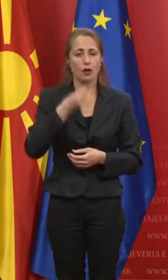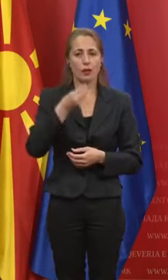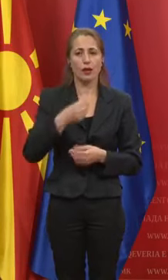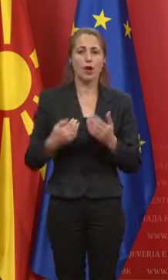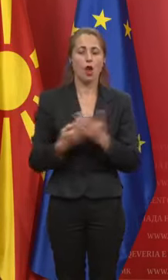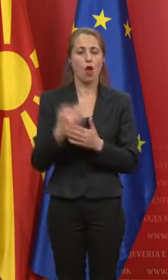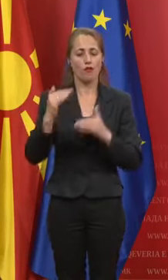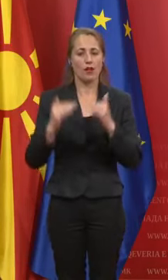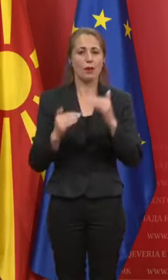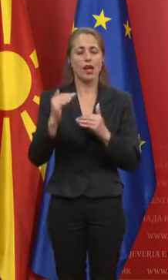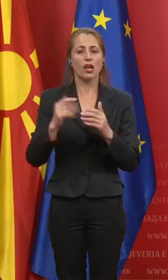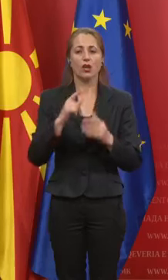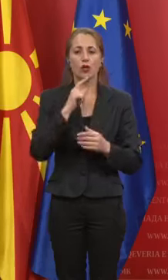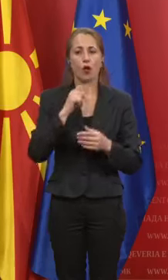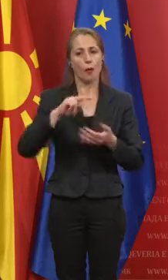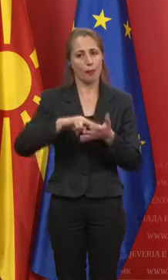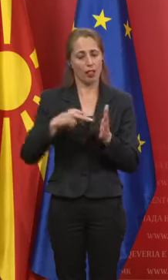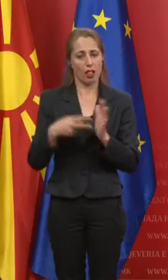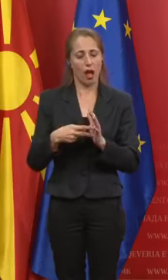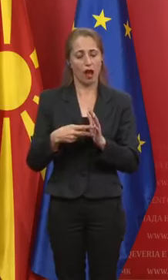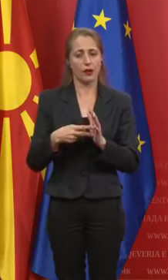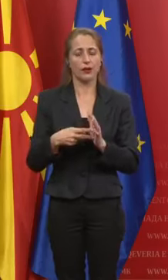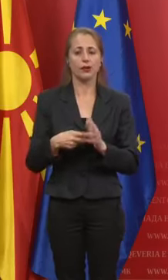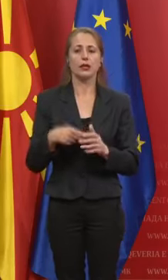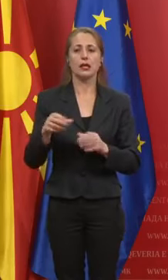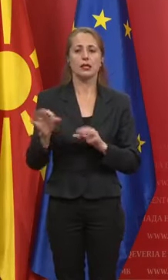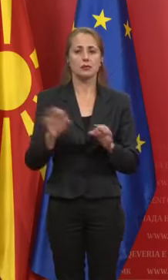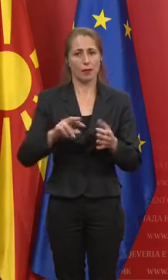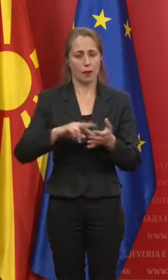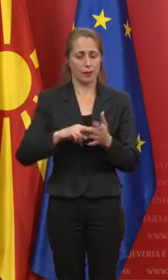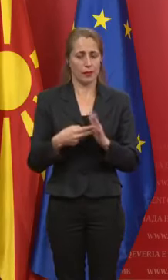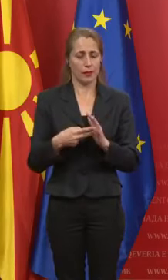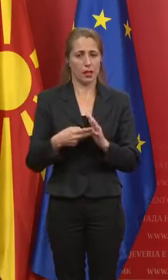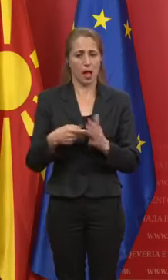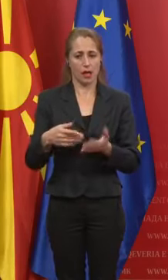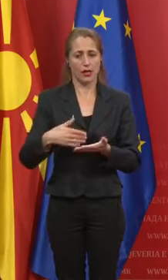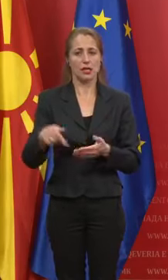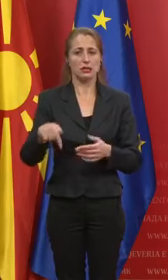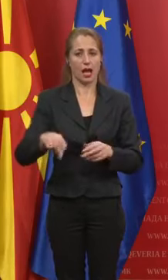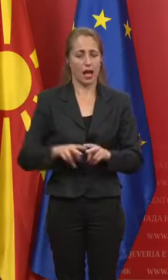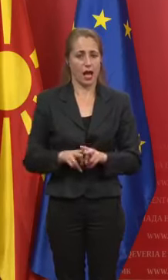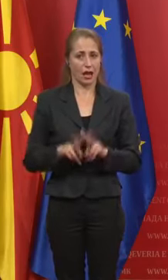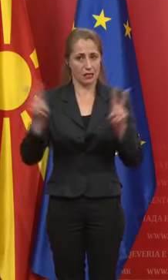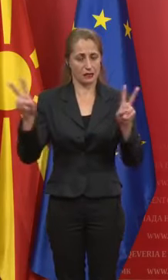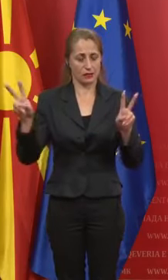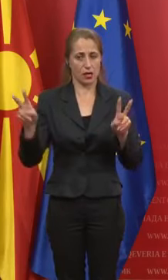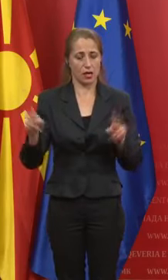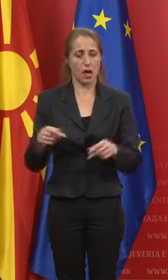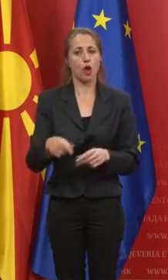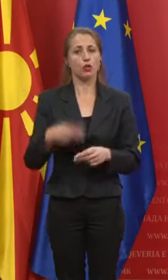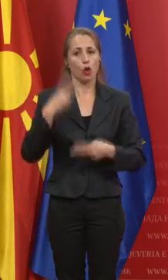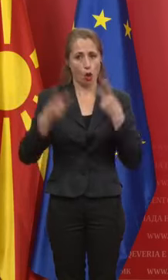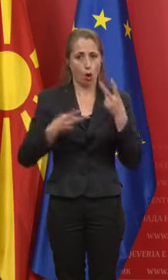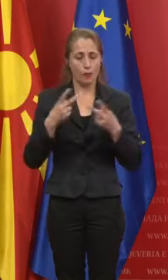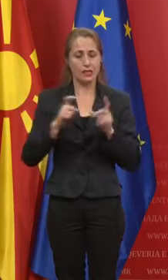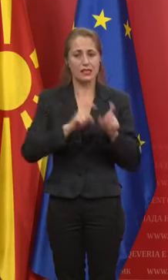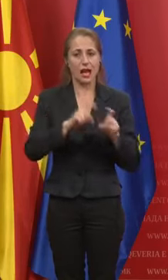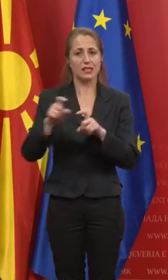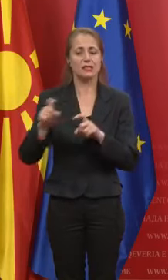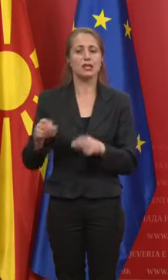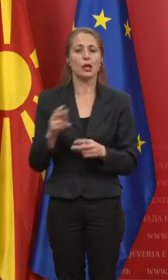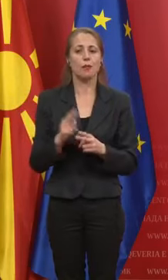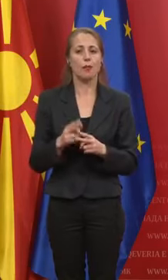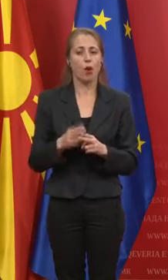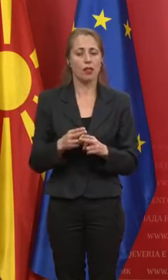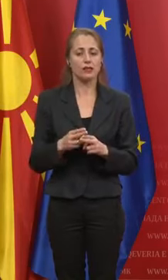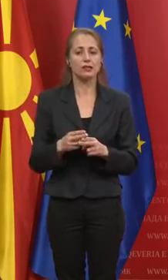се планираат, согласно стратегијата која што е развиена од Комисијата за заразни болести,